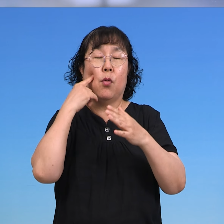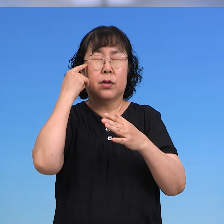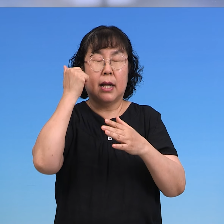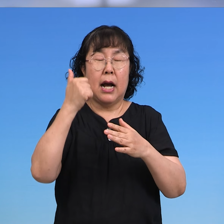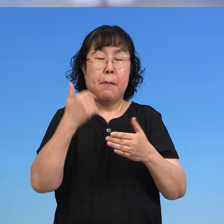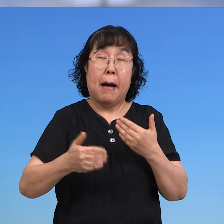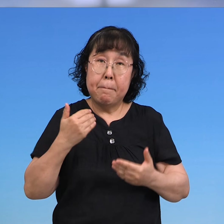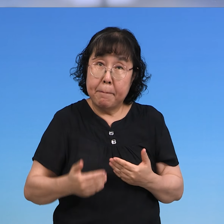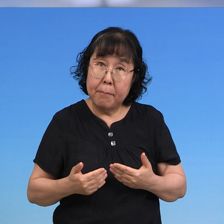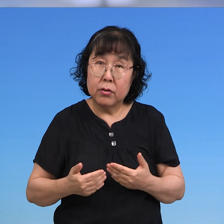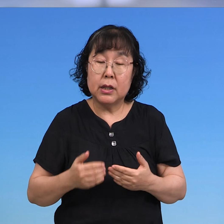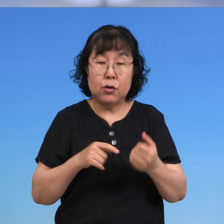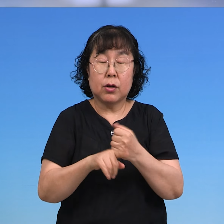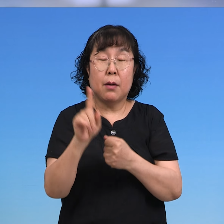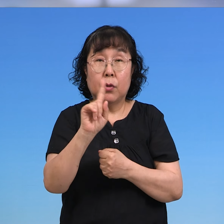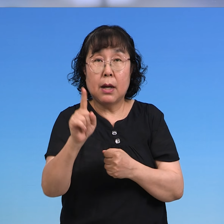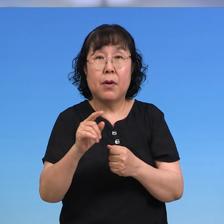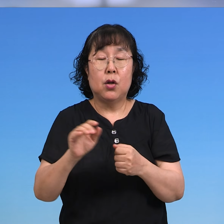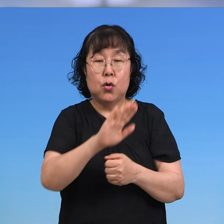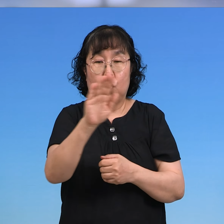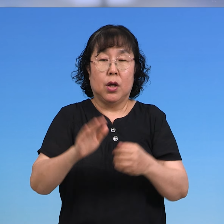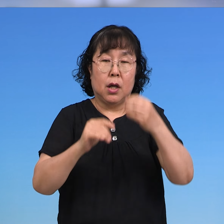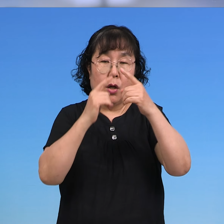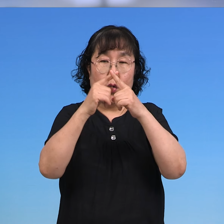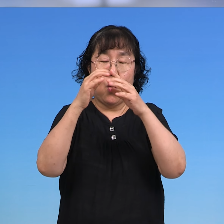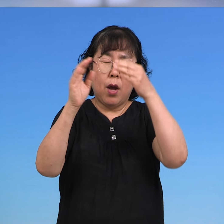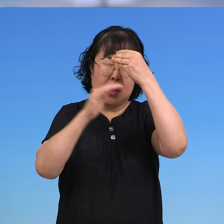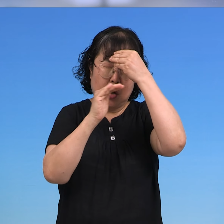제가 목회하는 게 아니고요. 이제 그